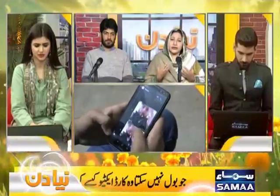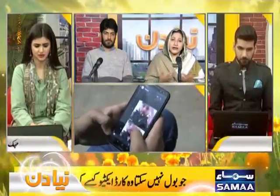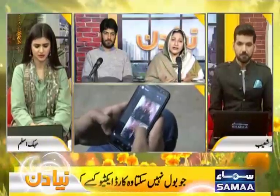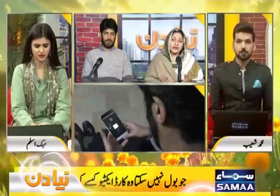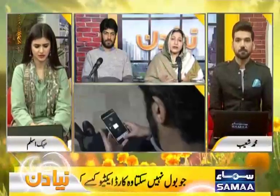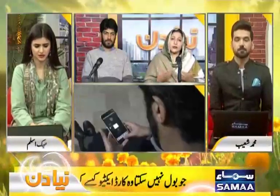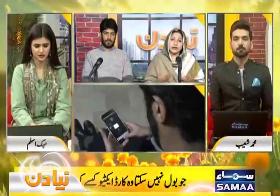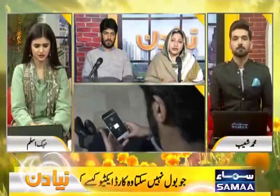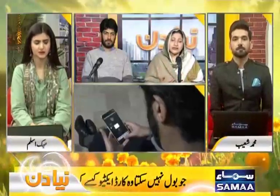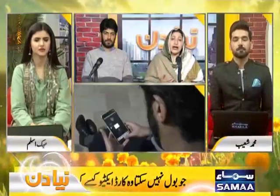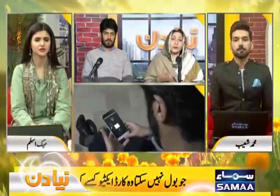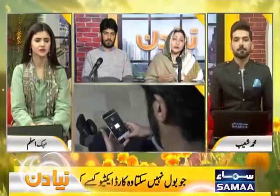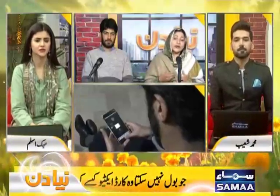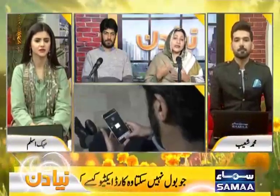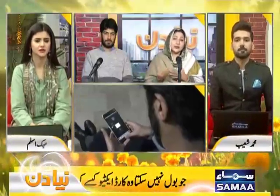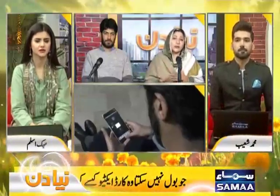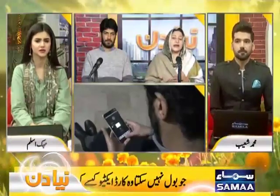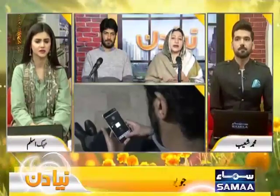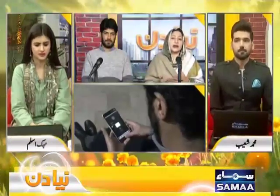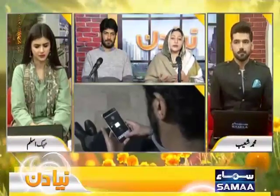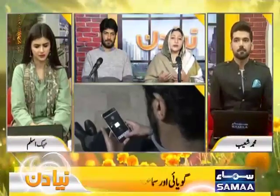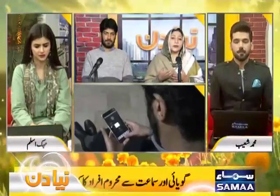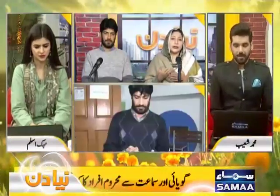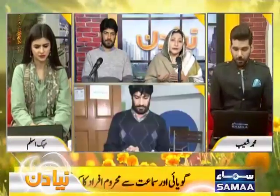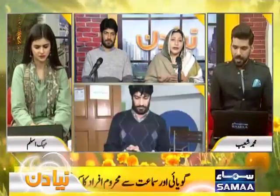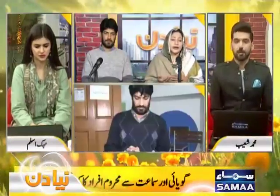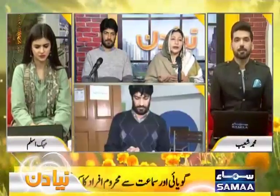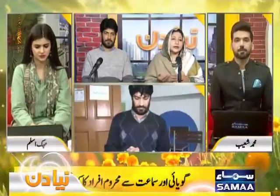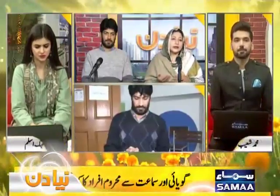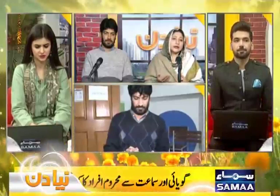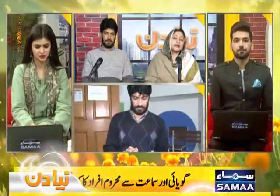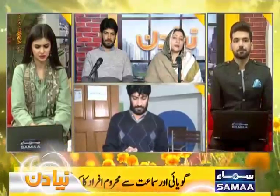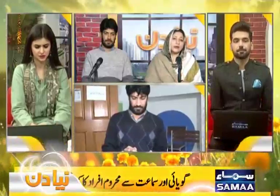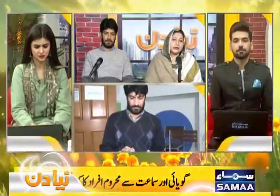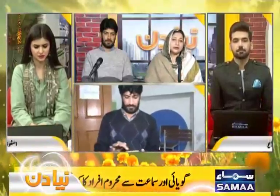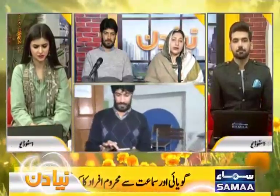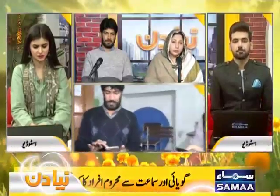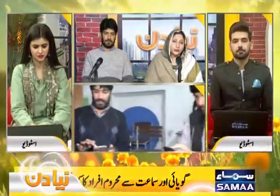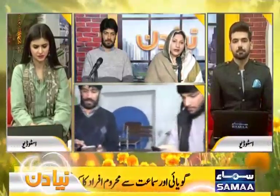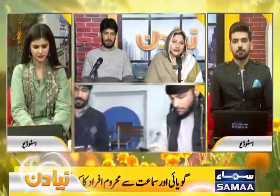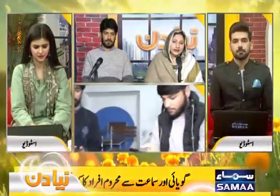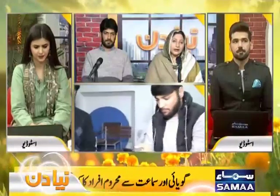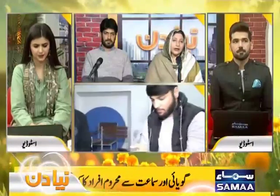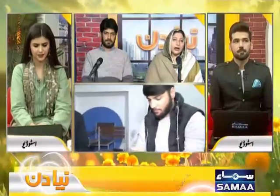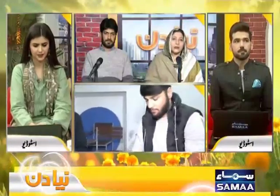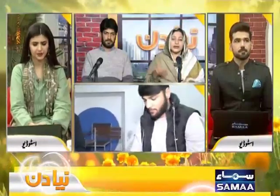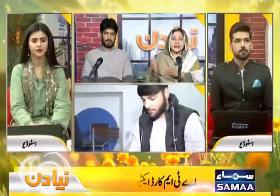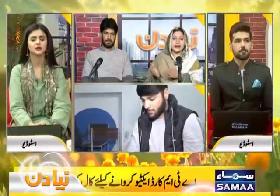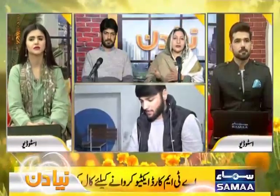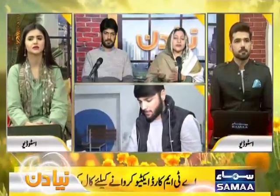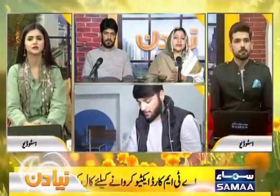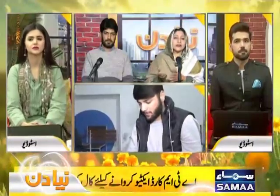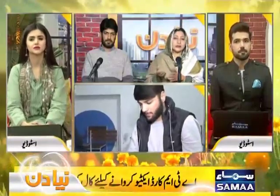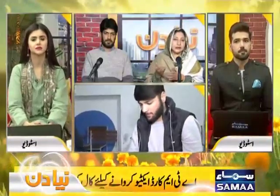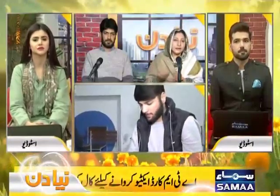किसी को देख नहीं सकता तो वो किस तरह से, आप उसको एक्सेसिबल बनाएं, आप उसको फ्रेंडली बनाएं ताकि एटलीस्ट वो अपना अकाउंट बना सकें. अब अगर